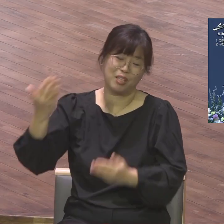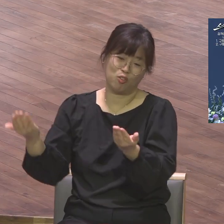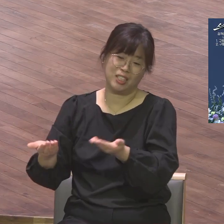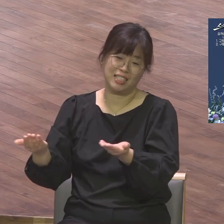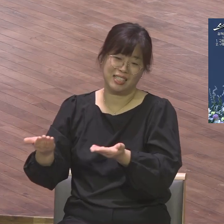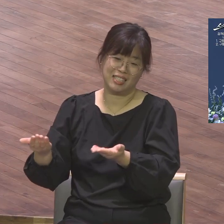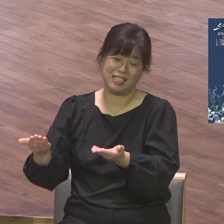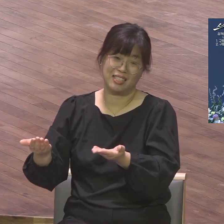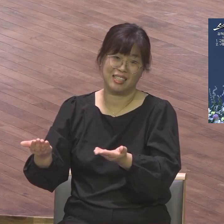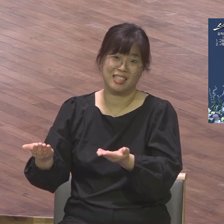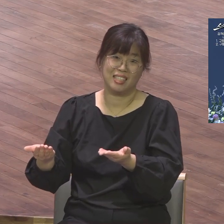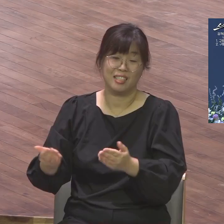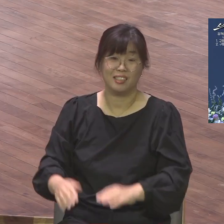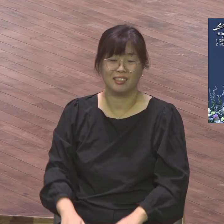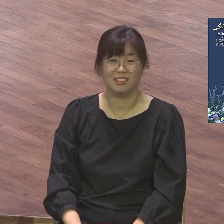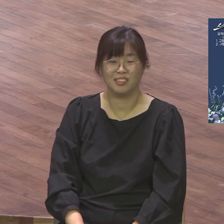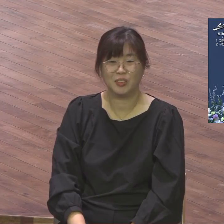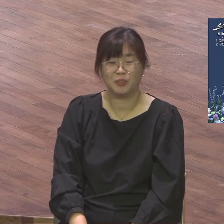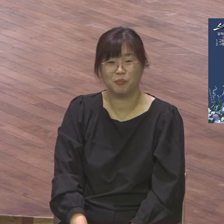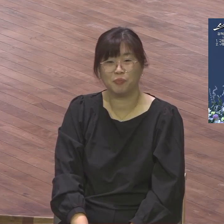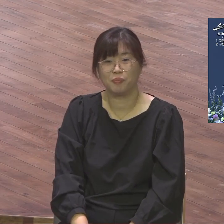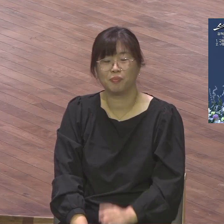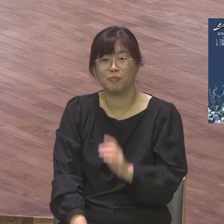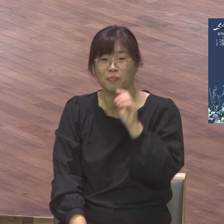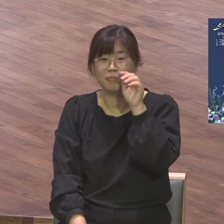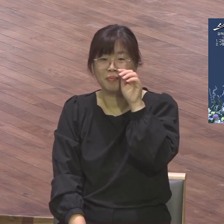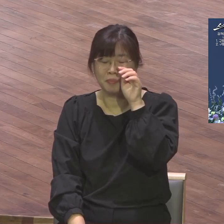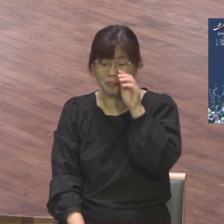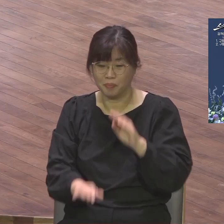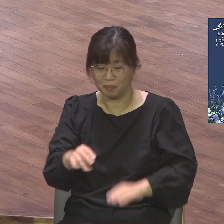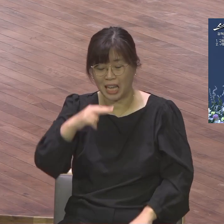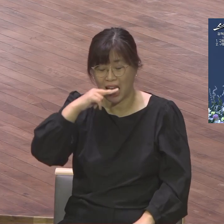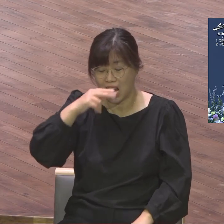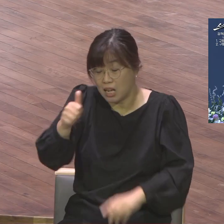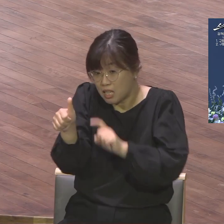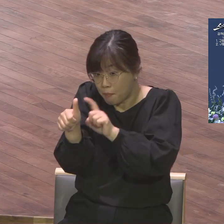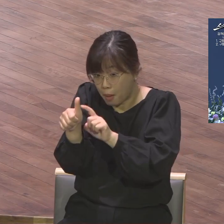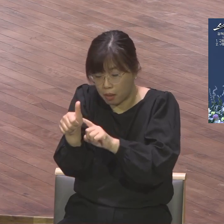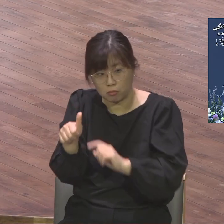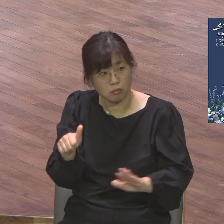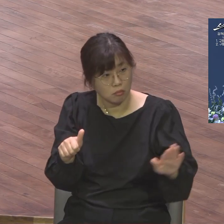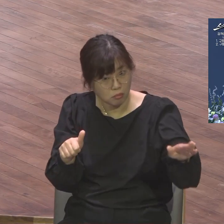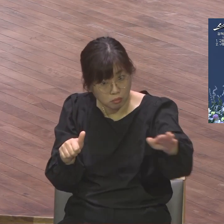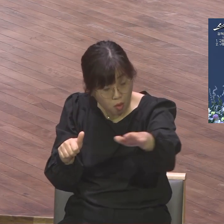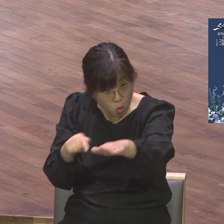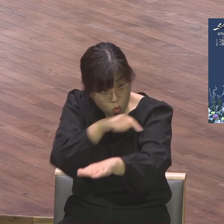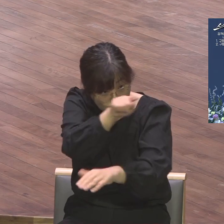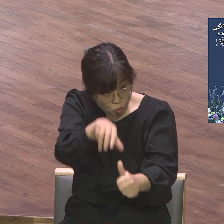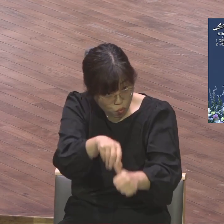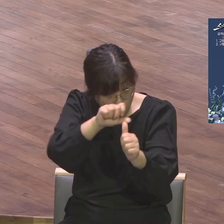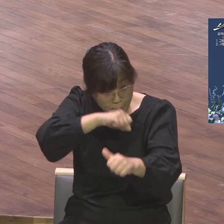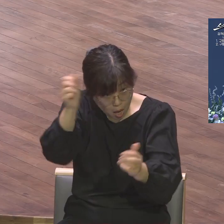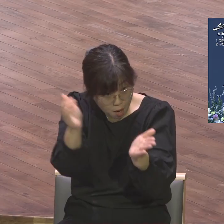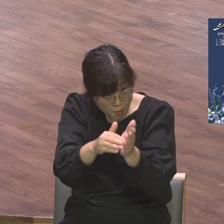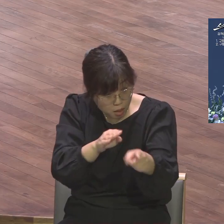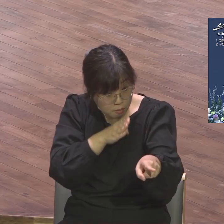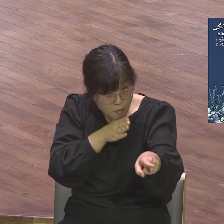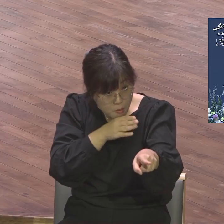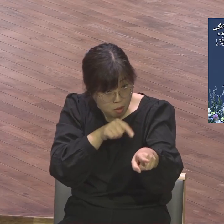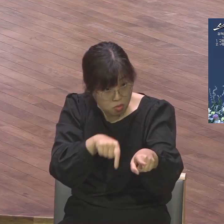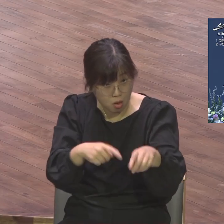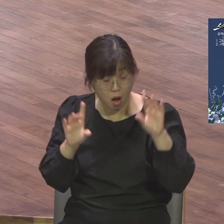그것인 은혜를 체험한 자들은 잠잠히 입 닫고 있지 말고 큰 기쁨을 얻은 사람은